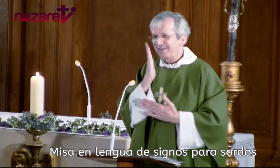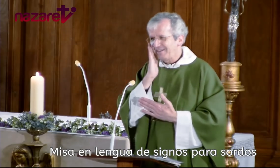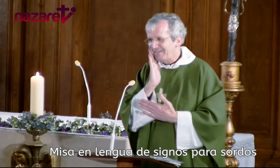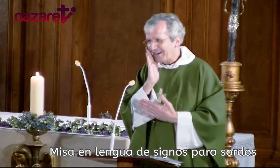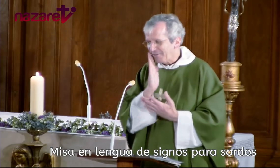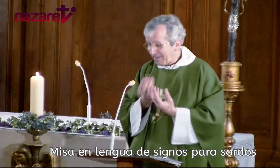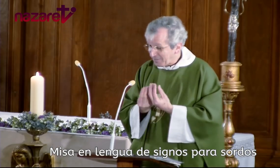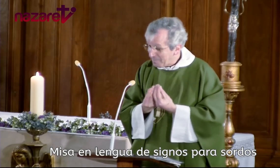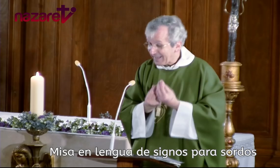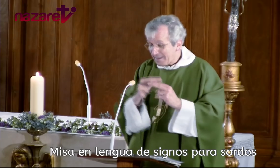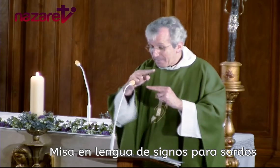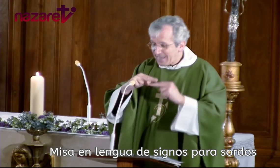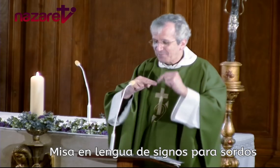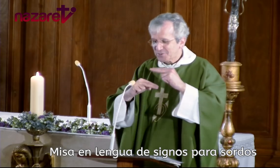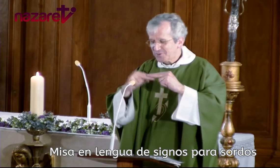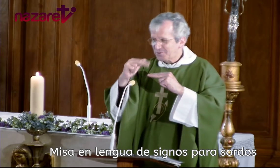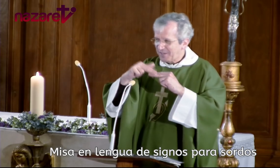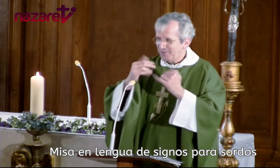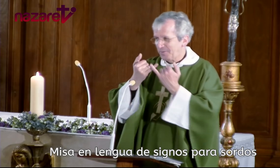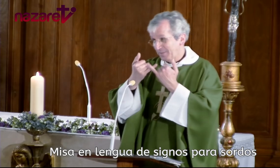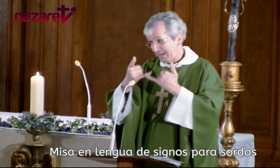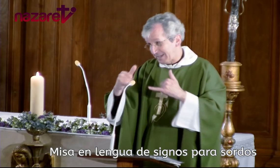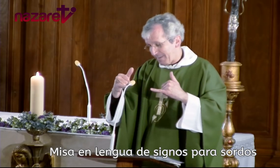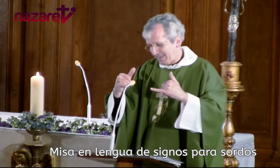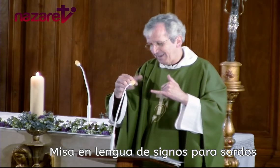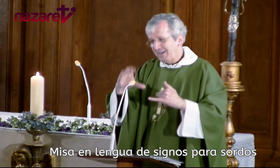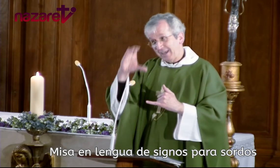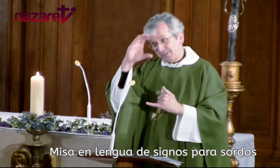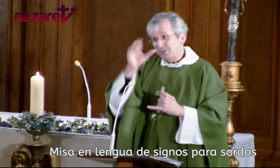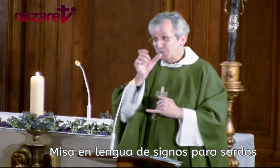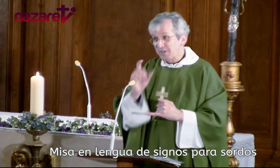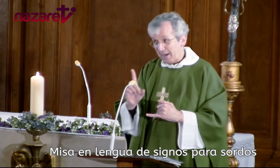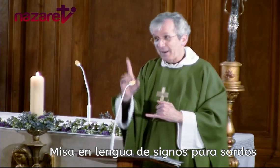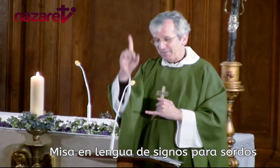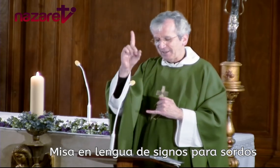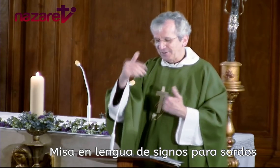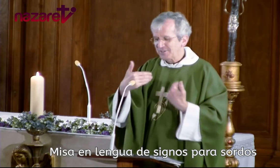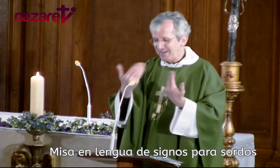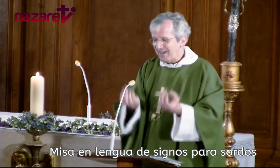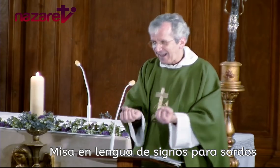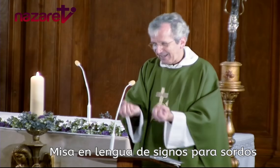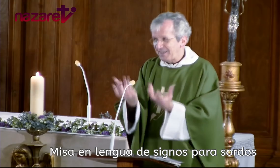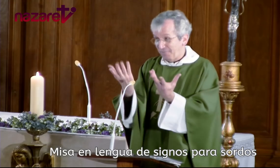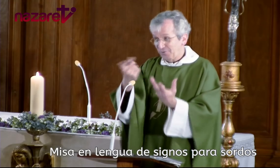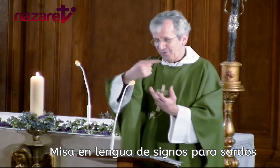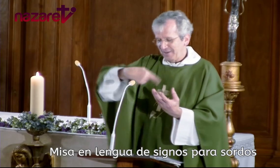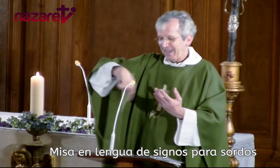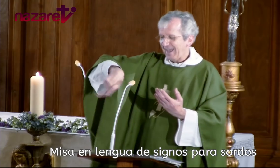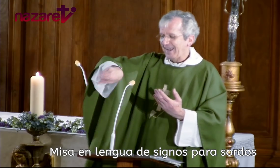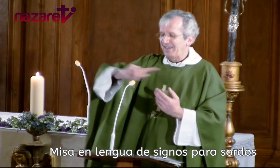de reconciliación, para que vayamos construyendo esa paz. Eso es escuchar la palabra de Dios y dejar que dé fruto en cada uno